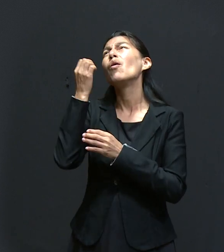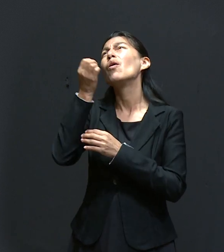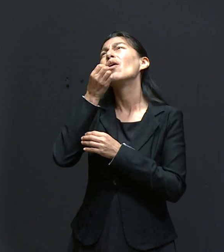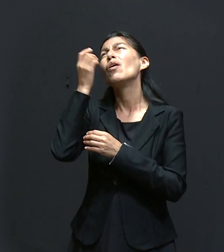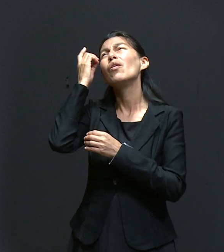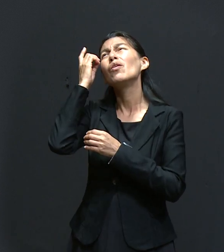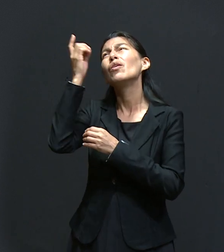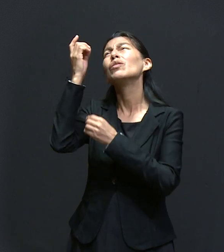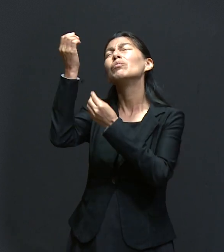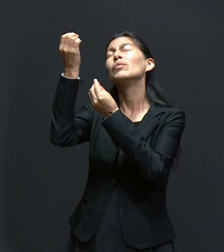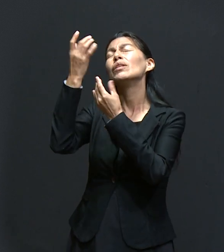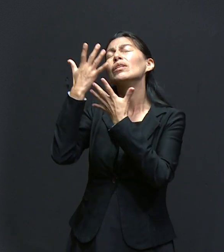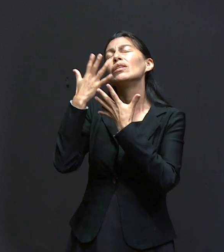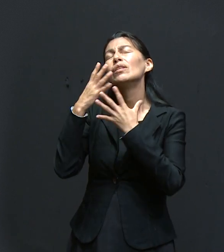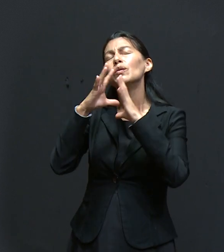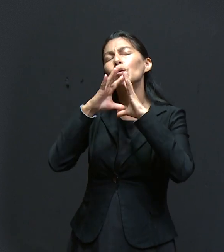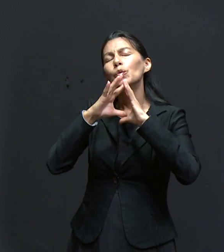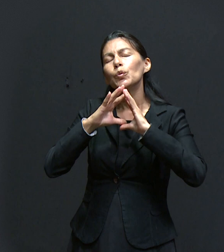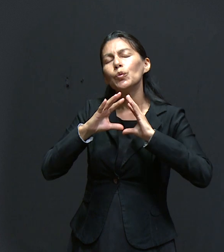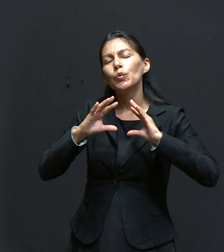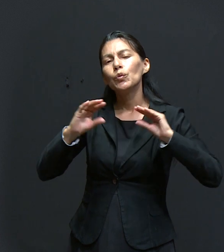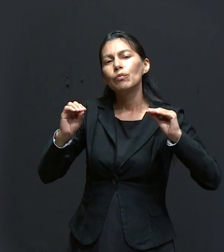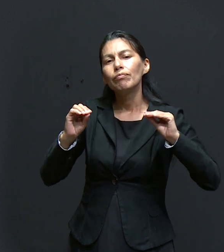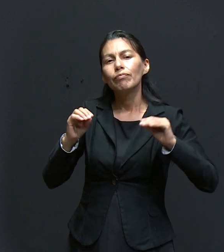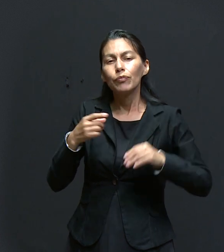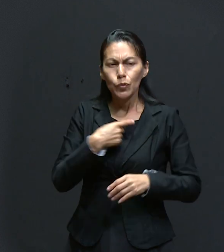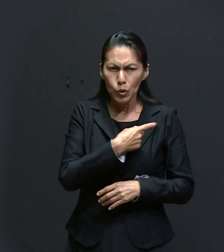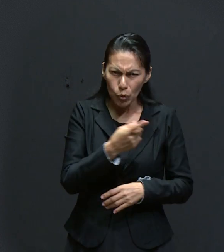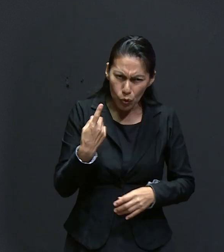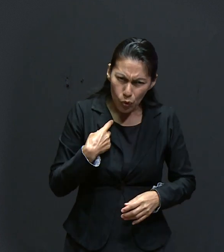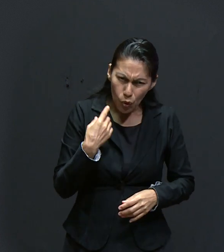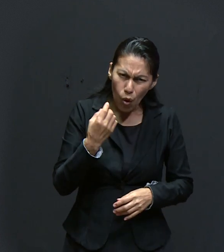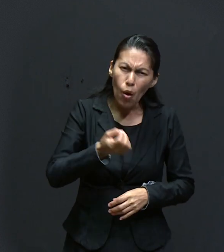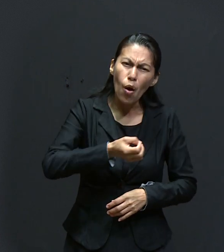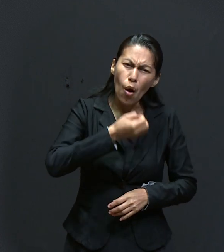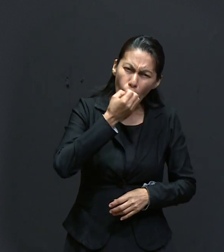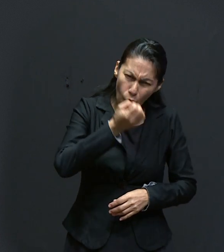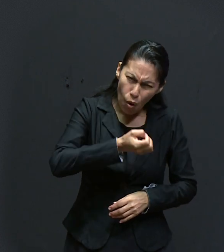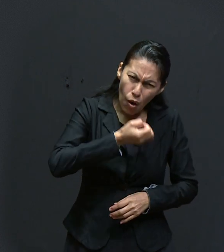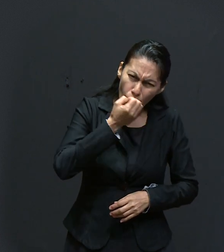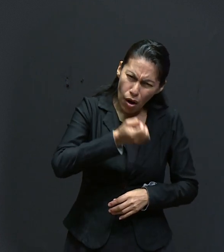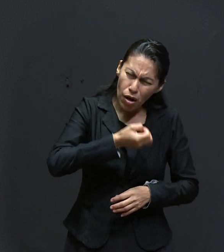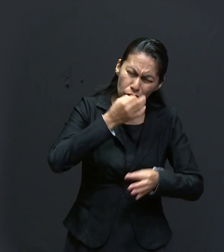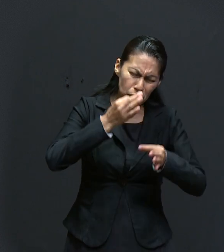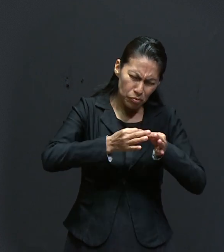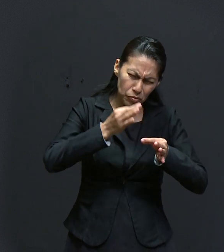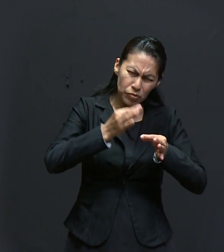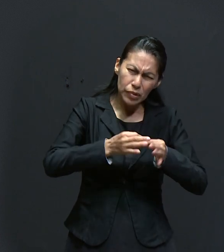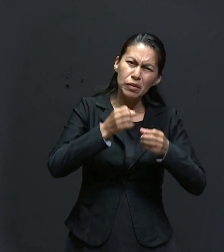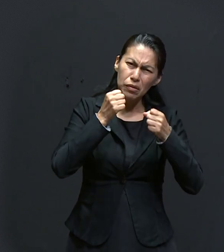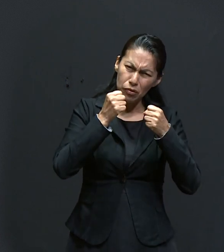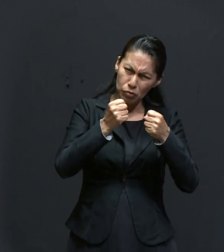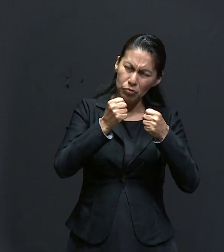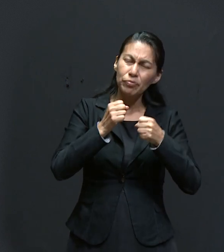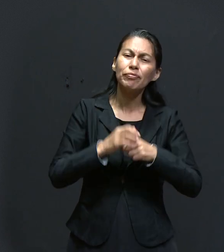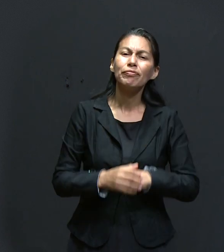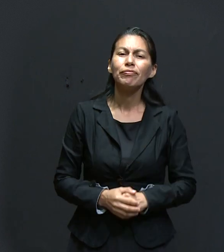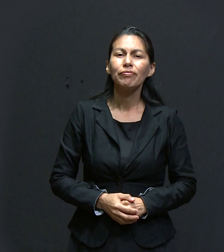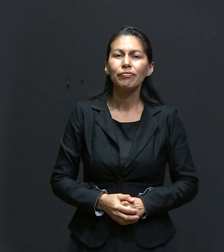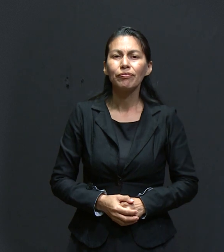pueda sanarme no te dejaremos estaremos orando por ti rubicela